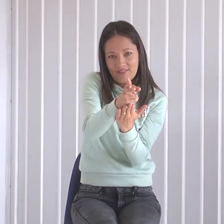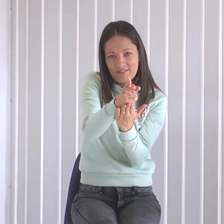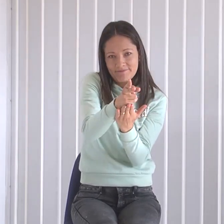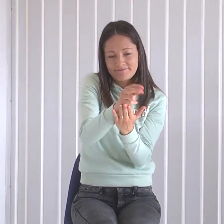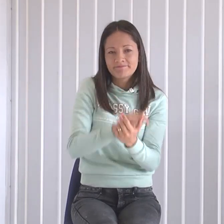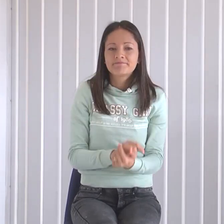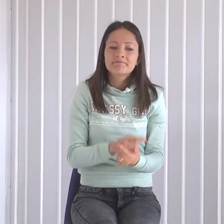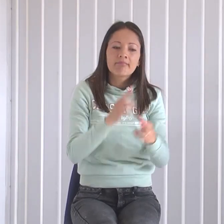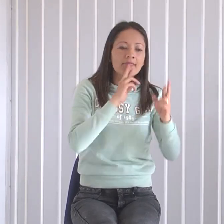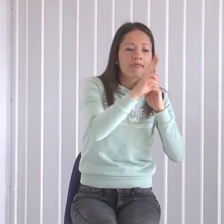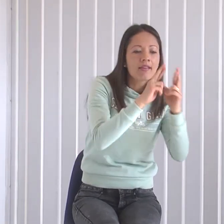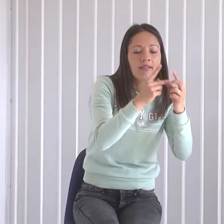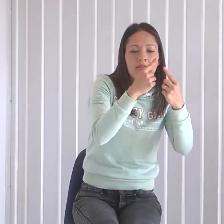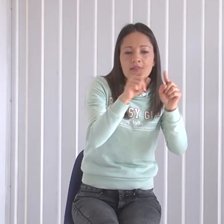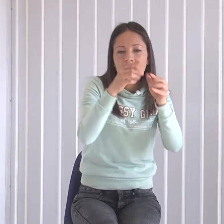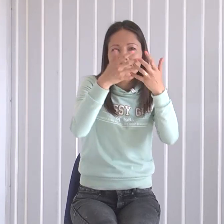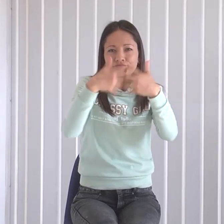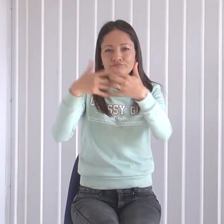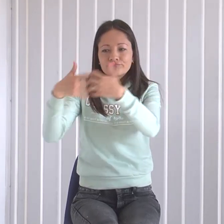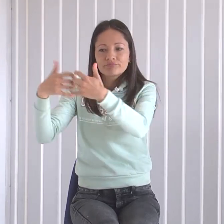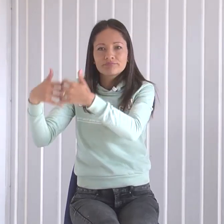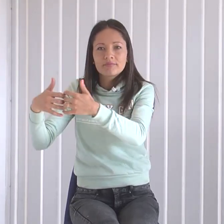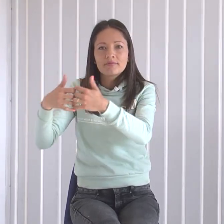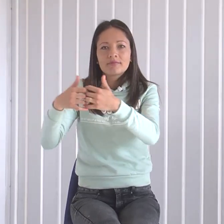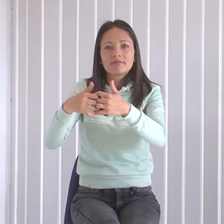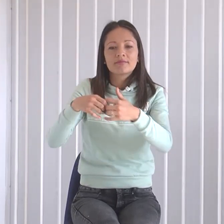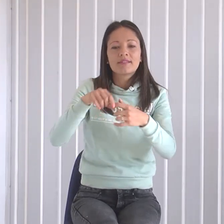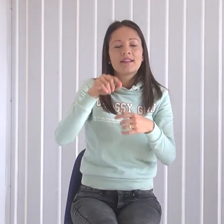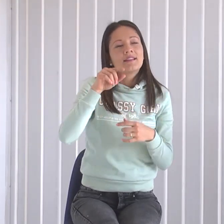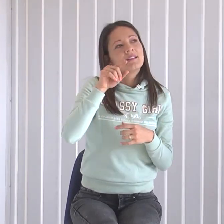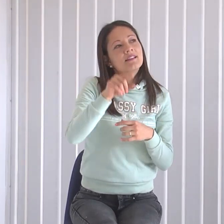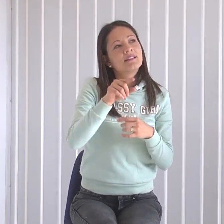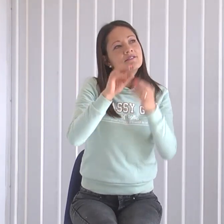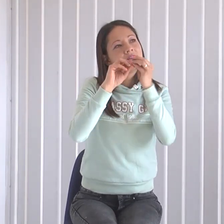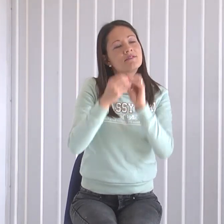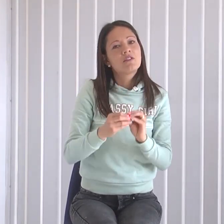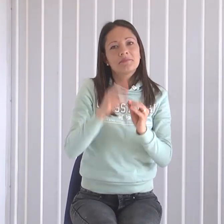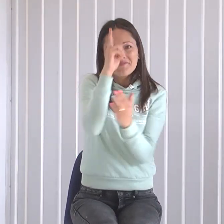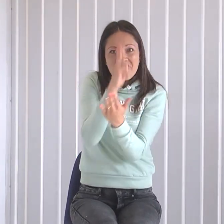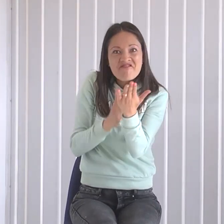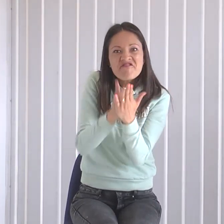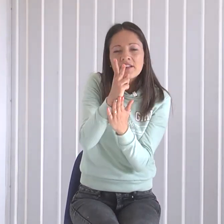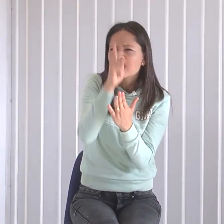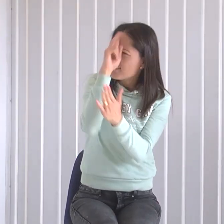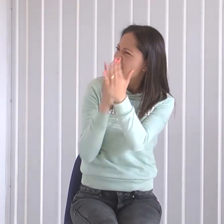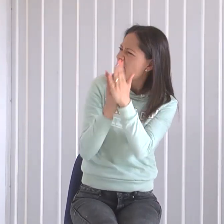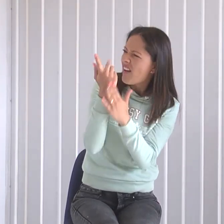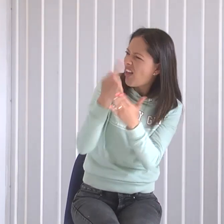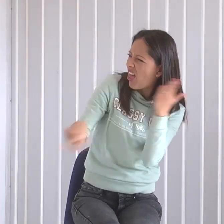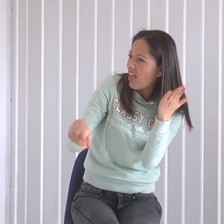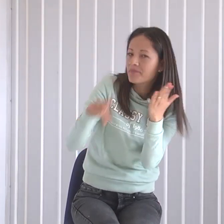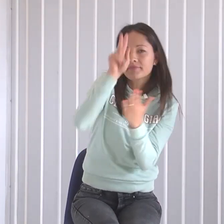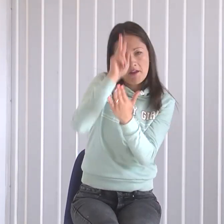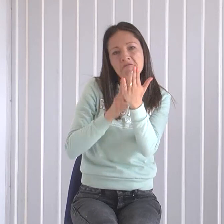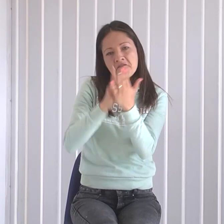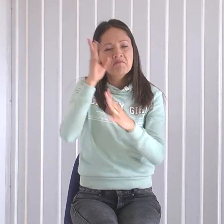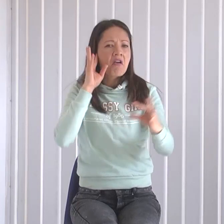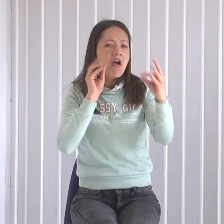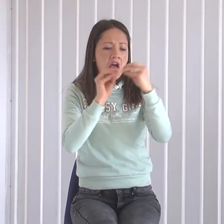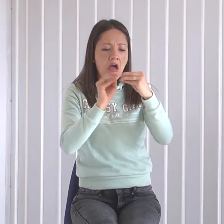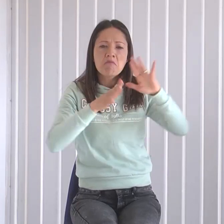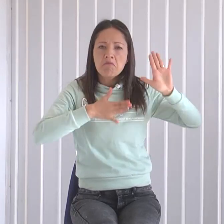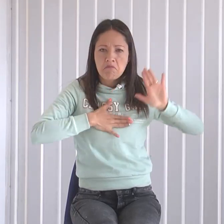cada tipo de relación tiene ese acento de ser fiel. ¿Fiel a qué? Puede ser fiel a un pacto que